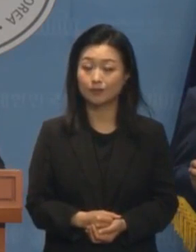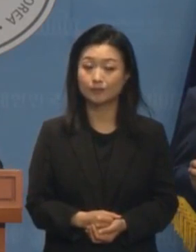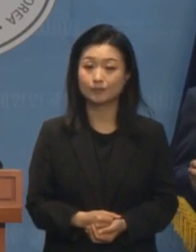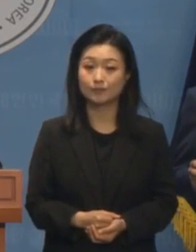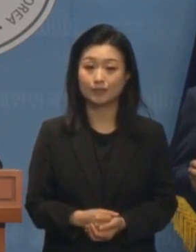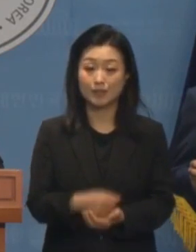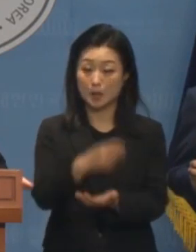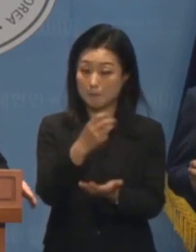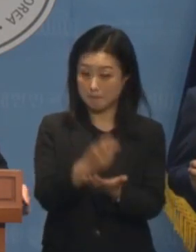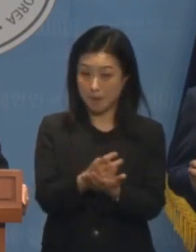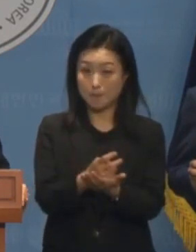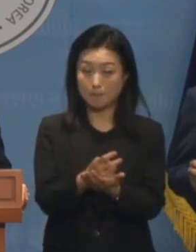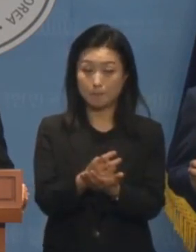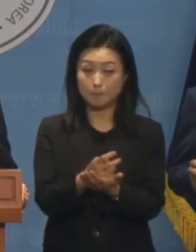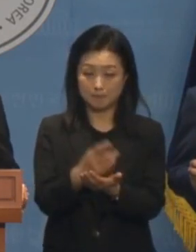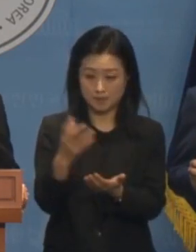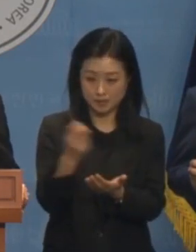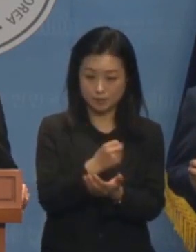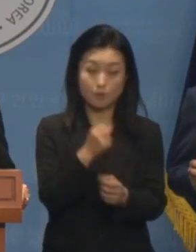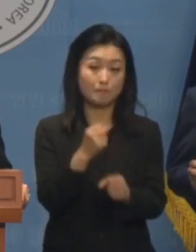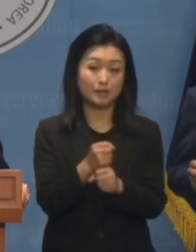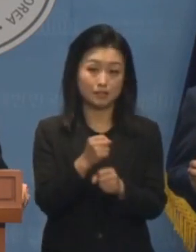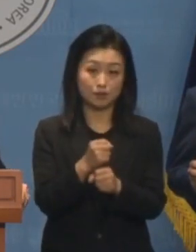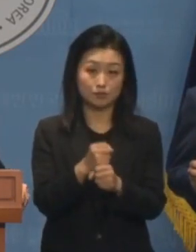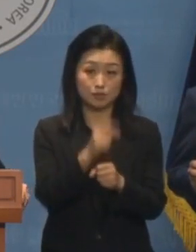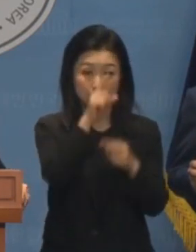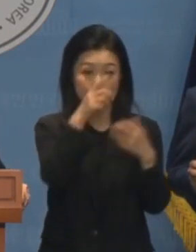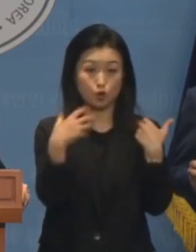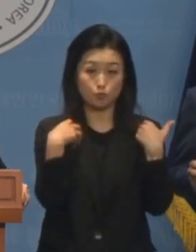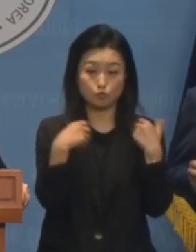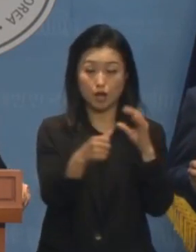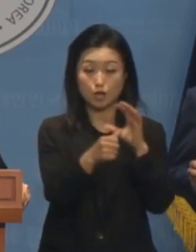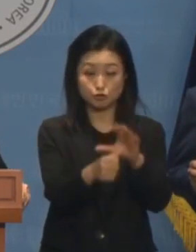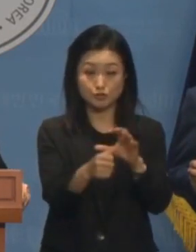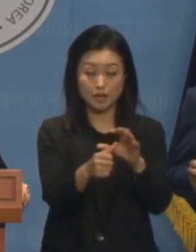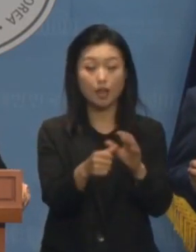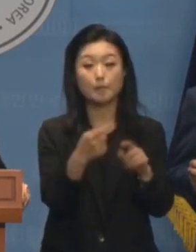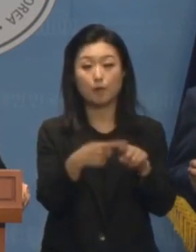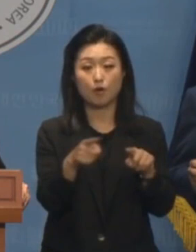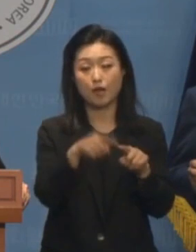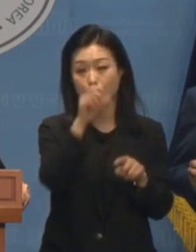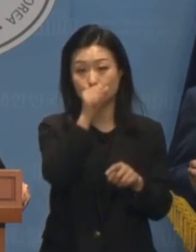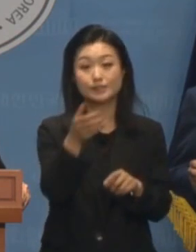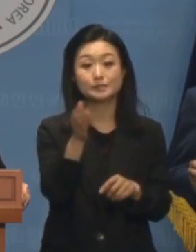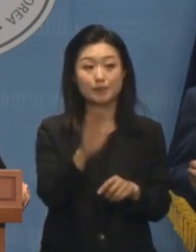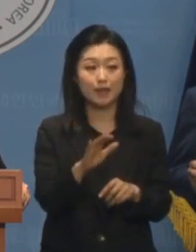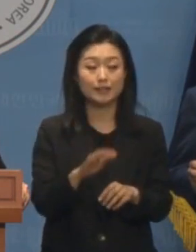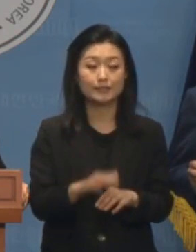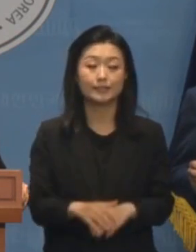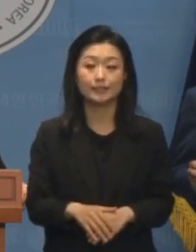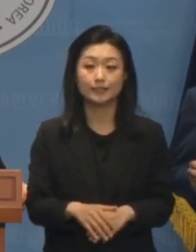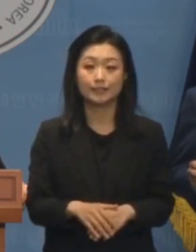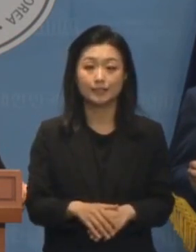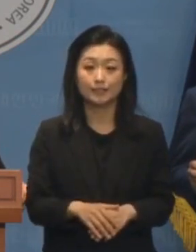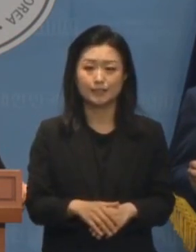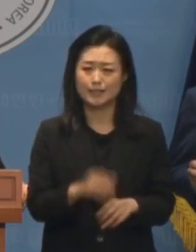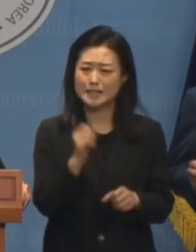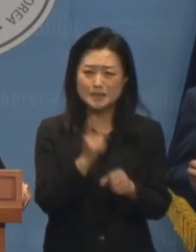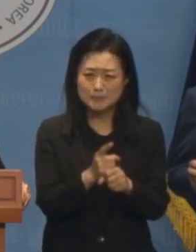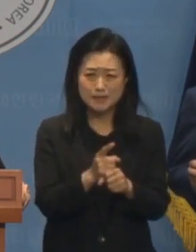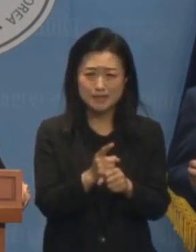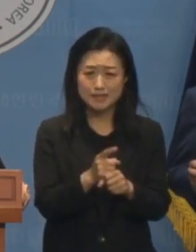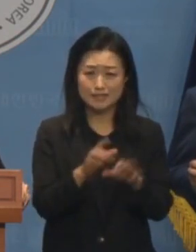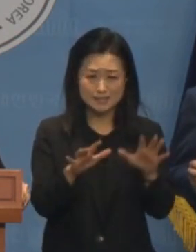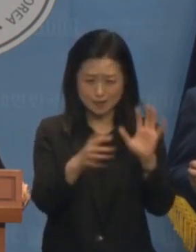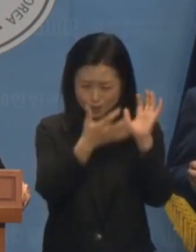늦게나마 법적인 규제들을 하겠다라고 정부가 나선 점에 대해서는 긍정적으로 평가합니다. 그러나 방금 말씀드렸던 것처럼 이미 시장